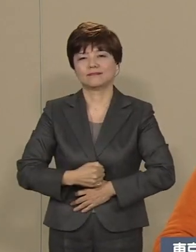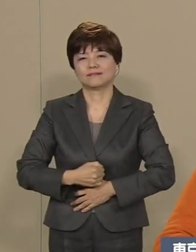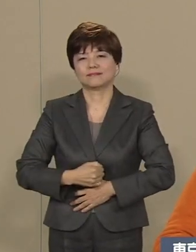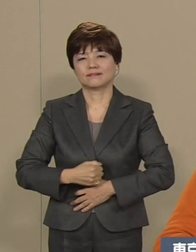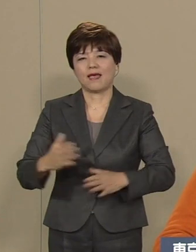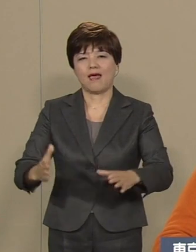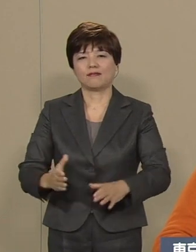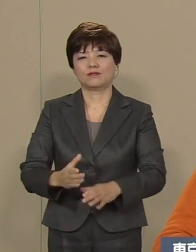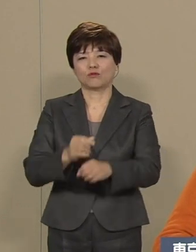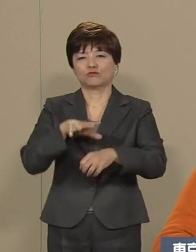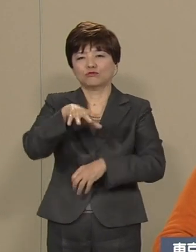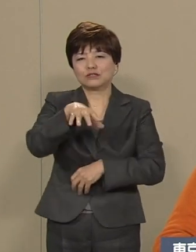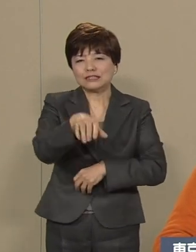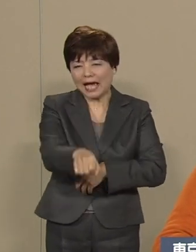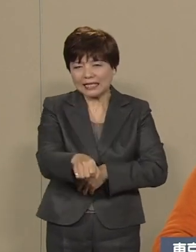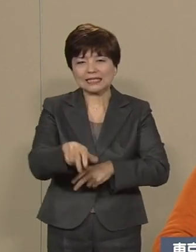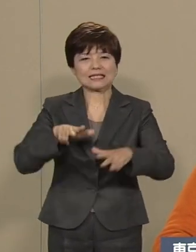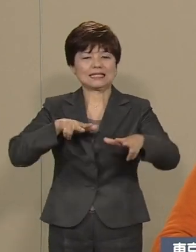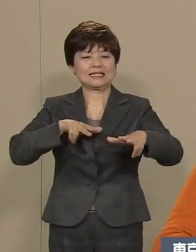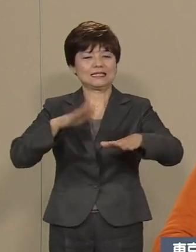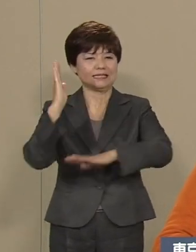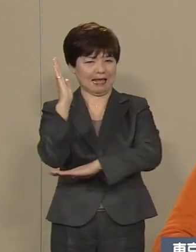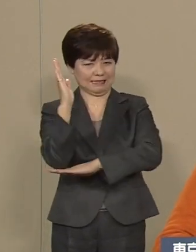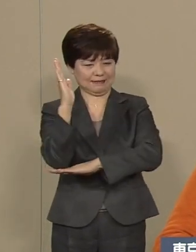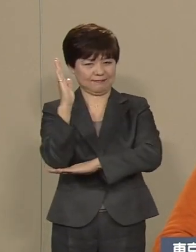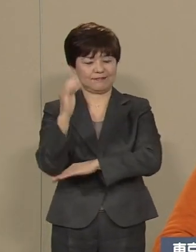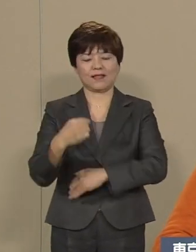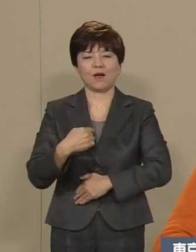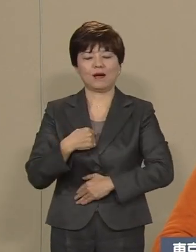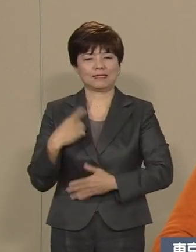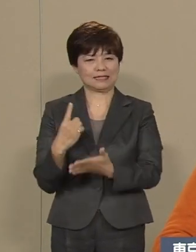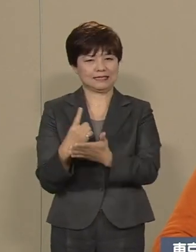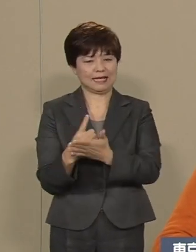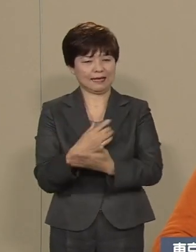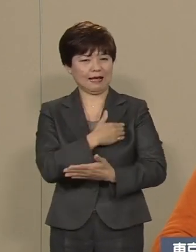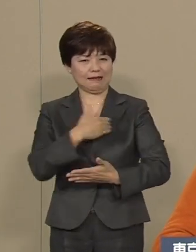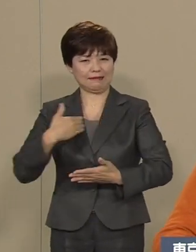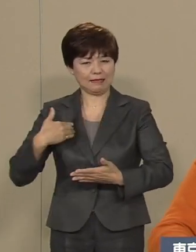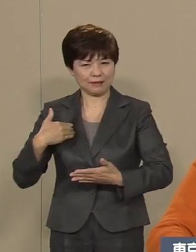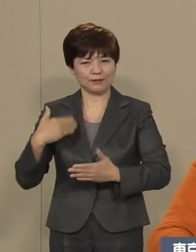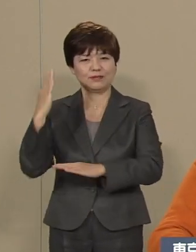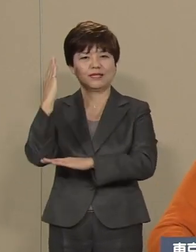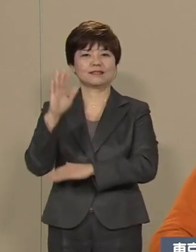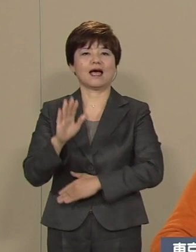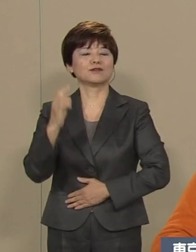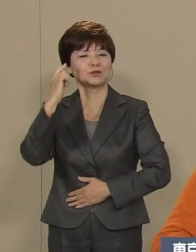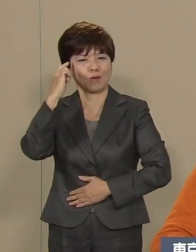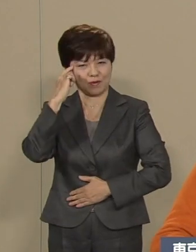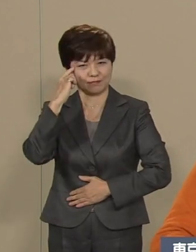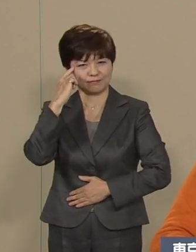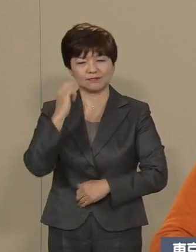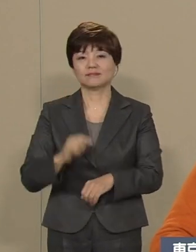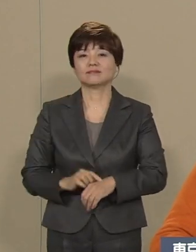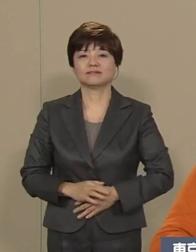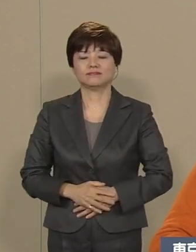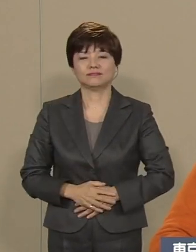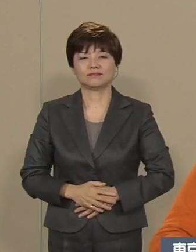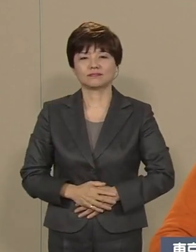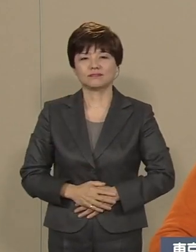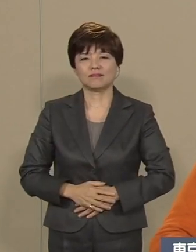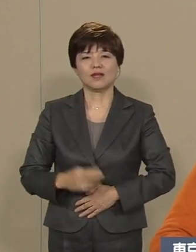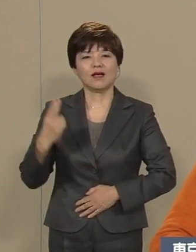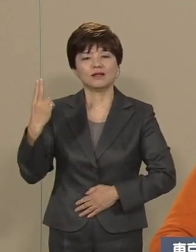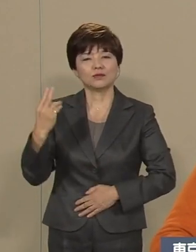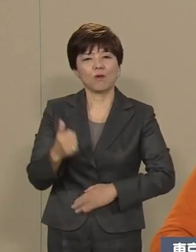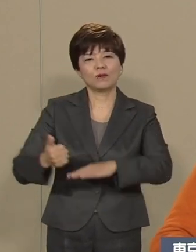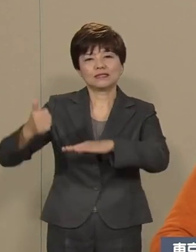独裁政治であるが私にしかできない政治である時間がないので東京都